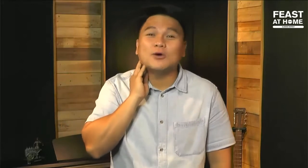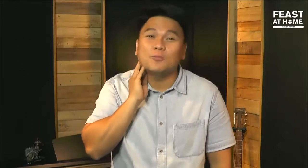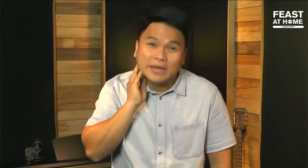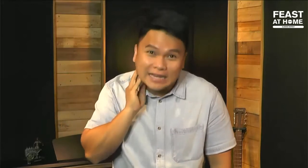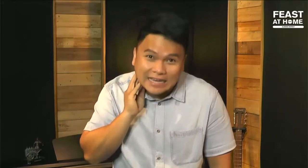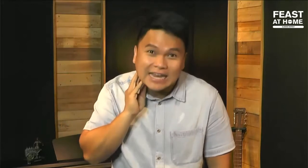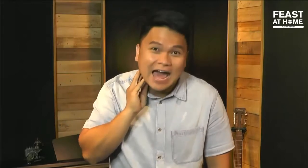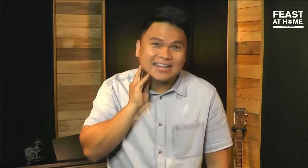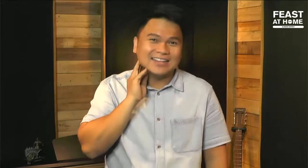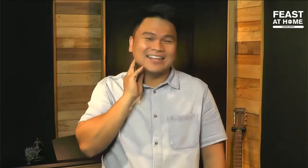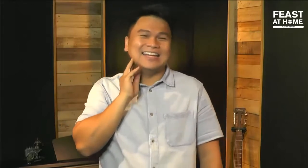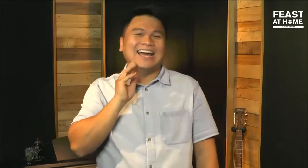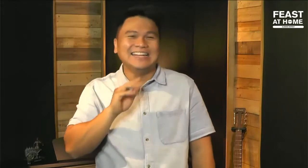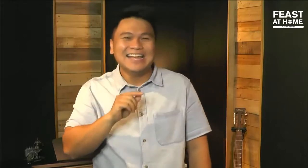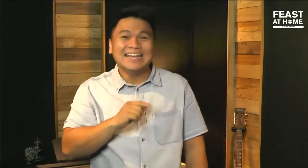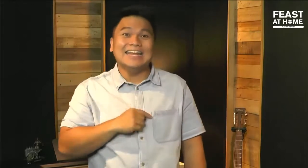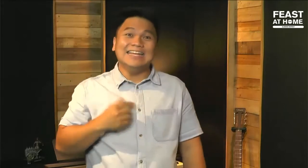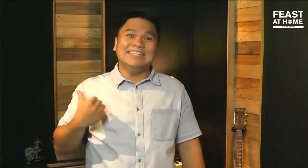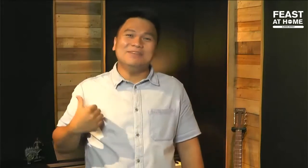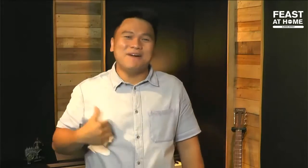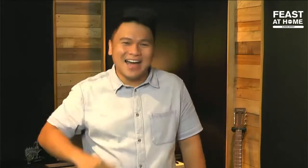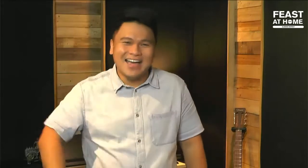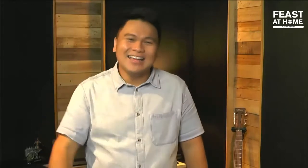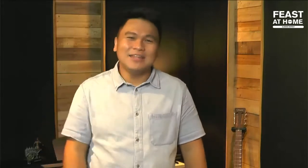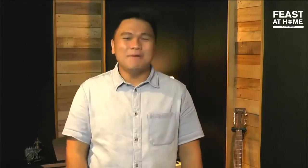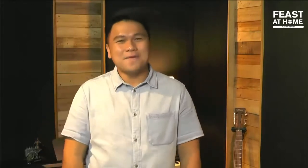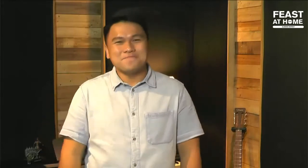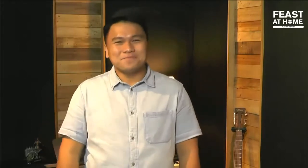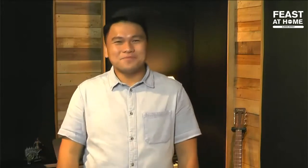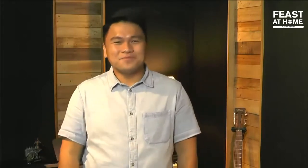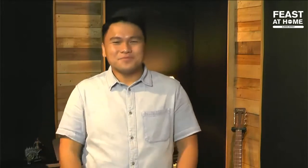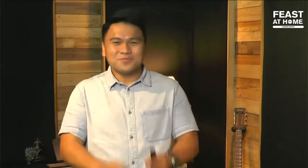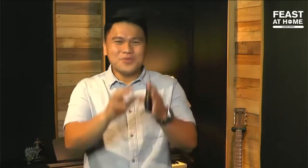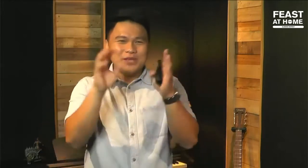mo kasi ako pinigilan? Nanisi pa, di ba?